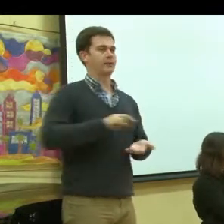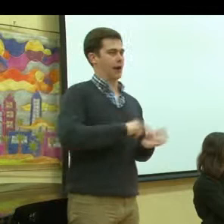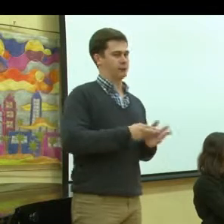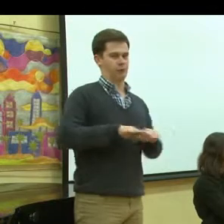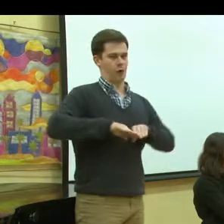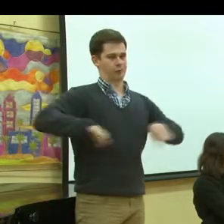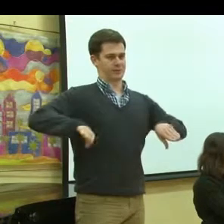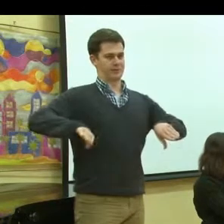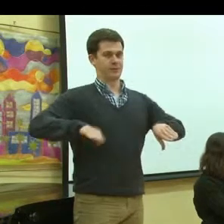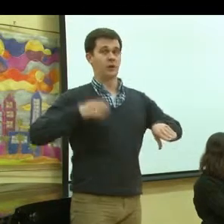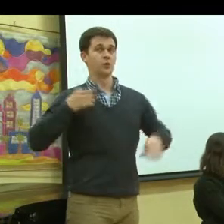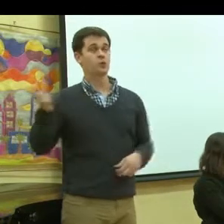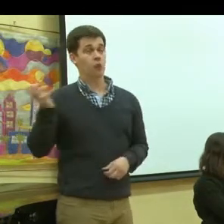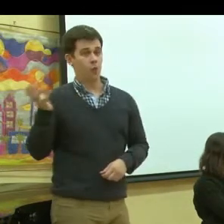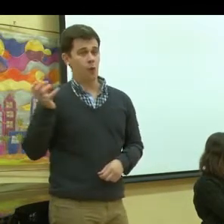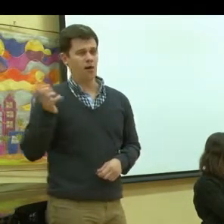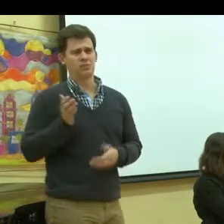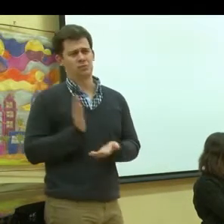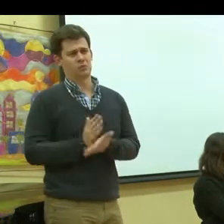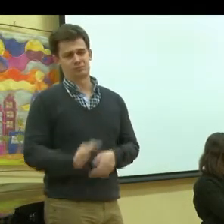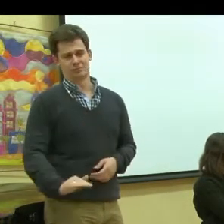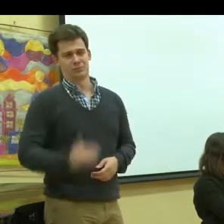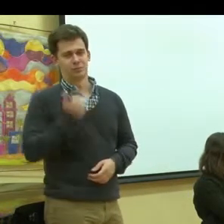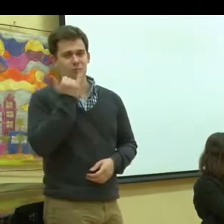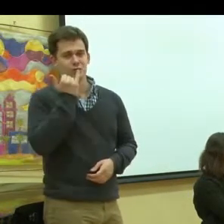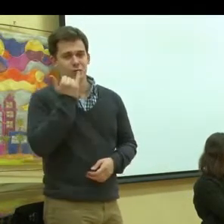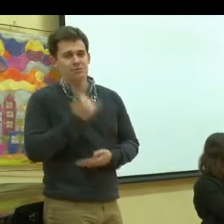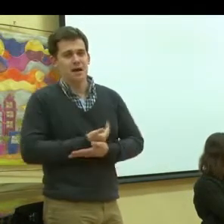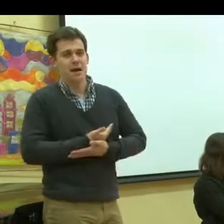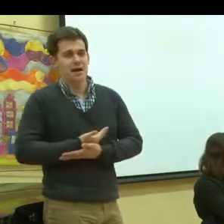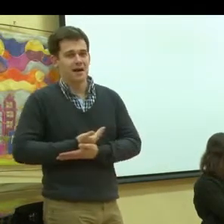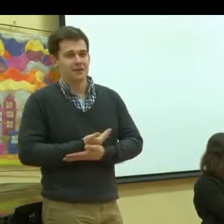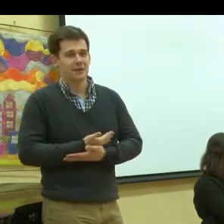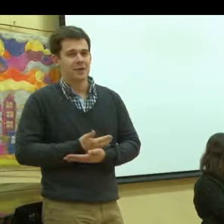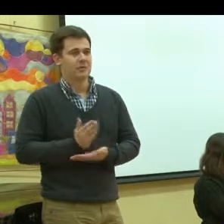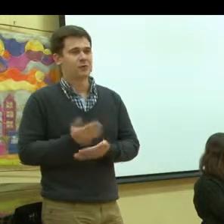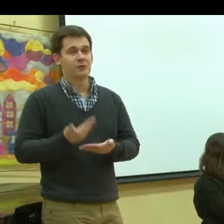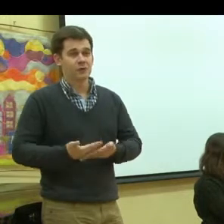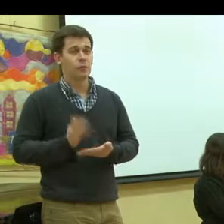tańczenie, słuchać tango, Krystian już słuchał, jak był dzieckiem,